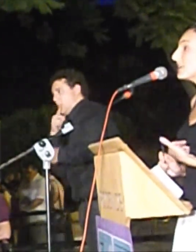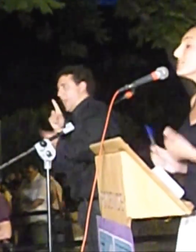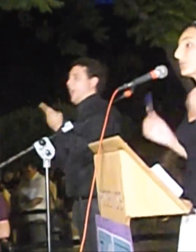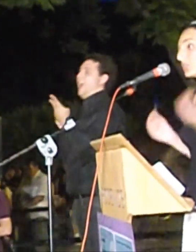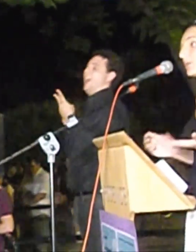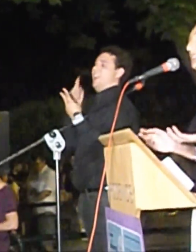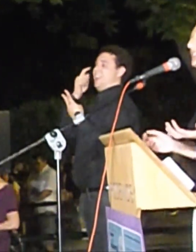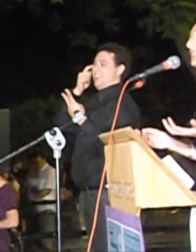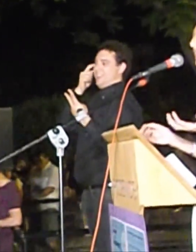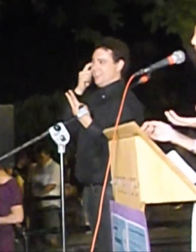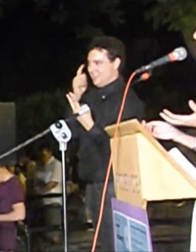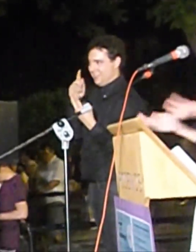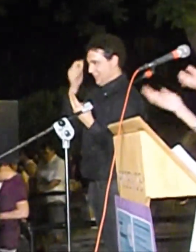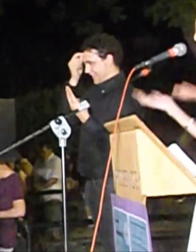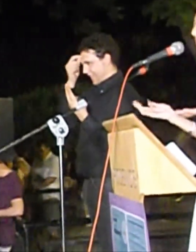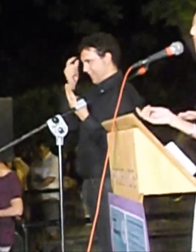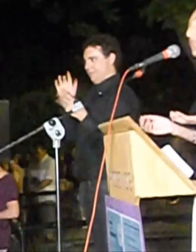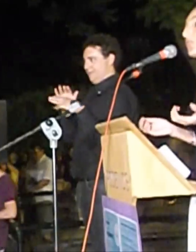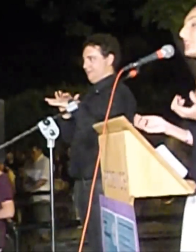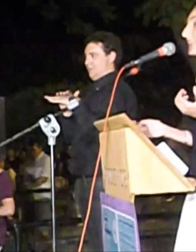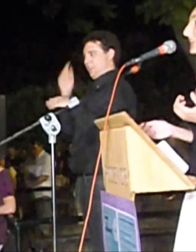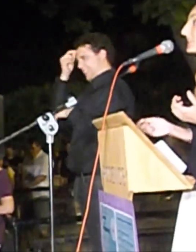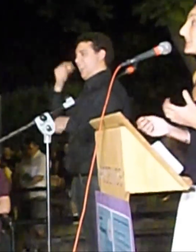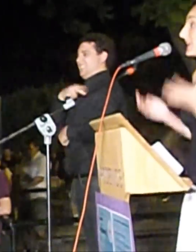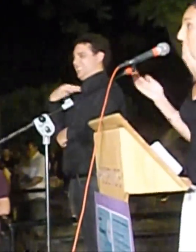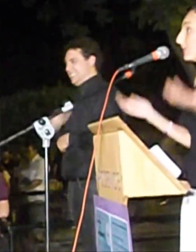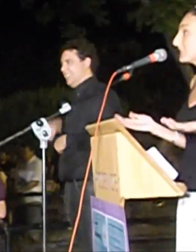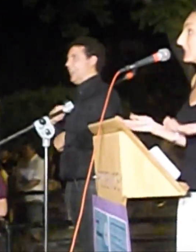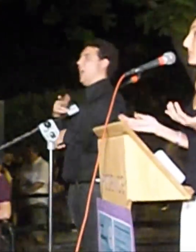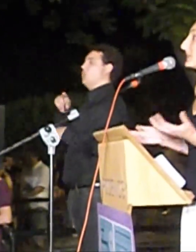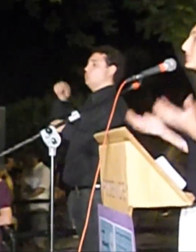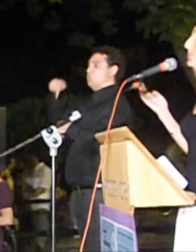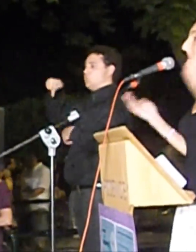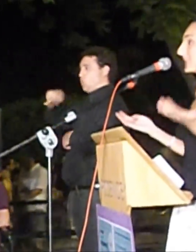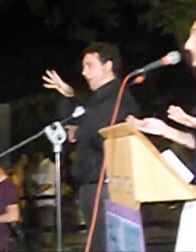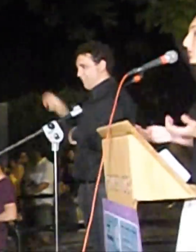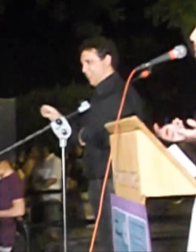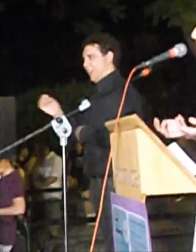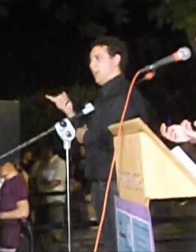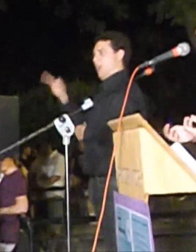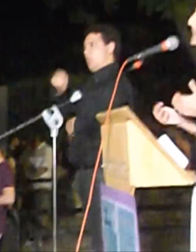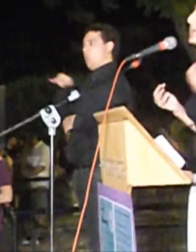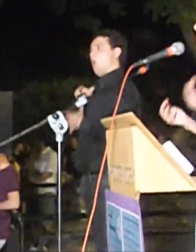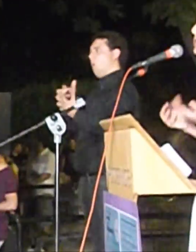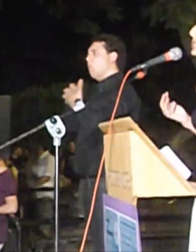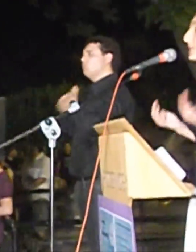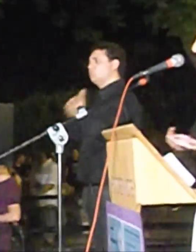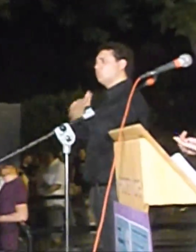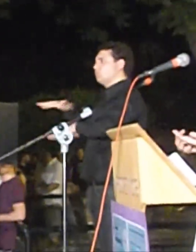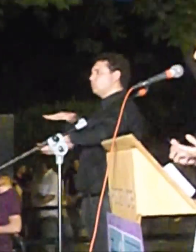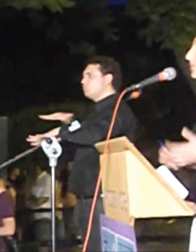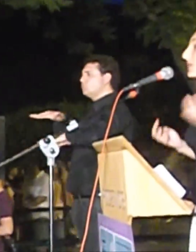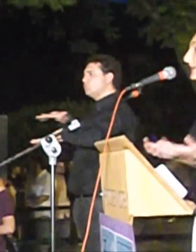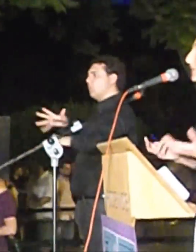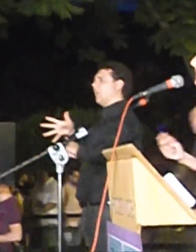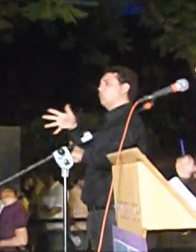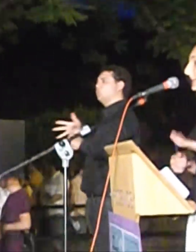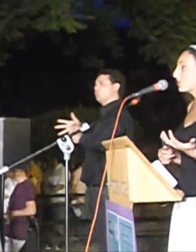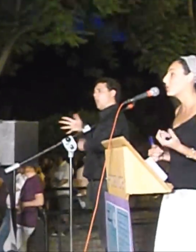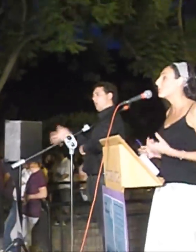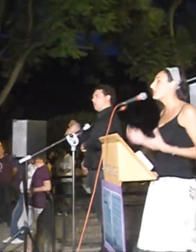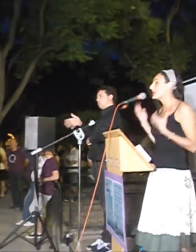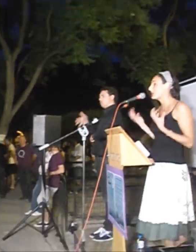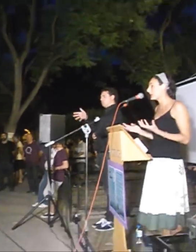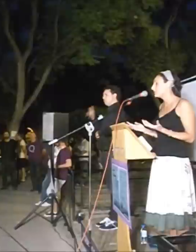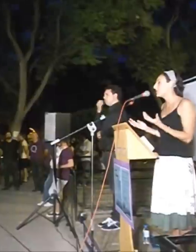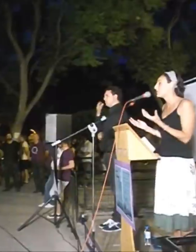Sudáfrica pues son países que están creciendo no que están teniendo bastante inversión bastante industria y lo ven como una amenaza como una amenaza al